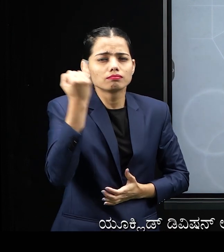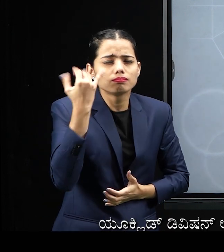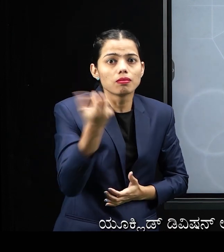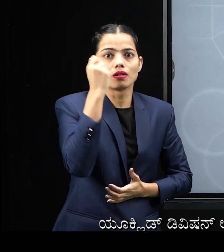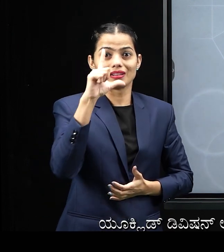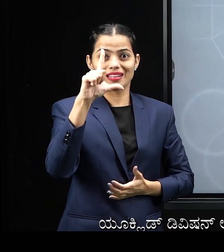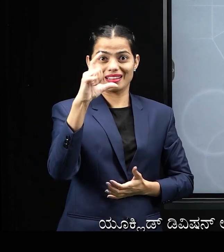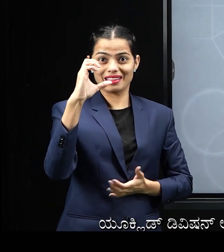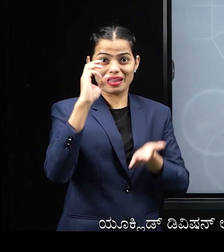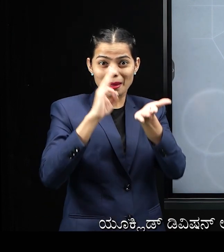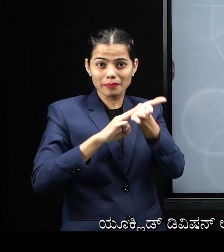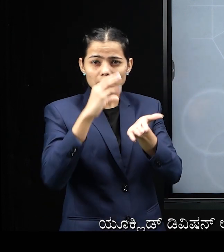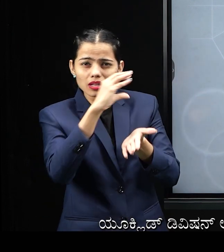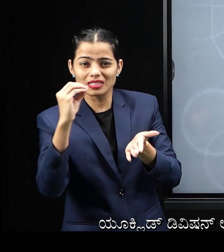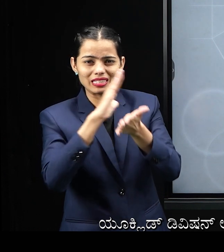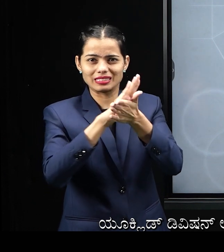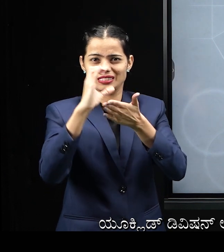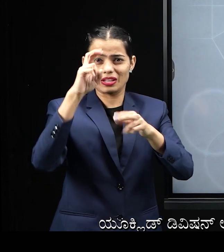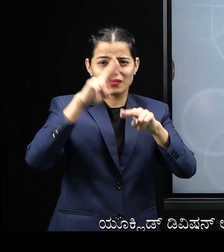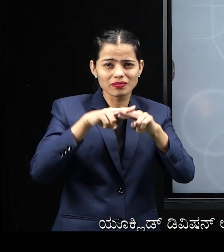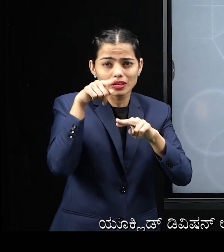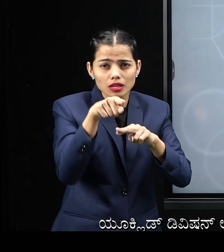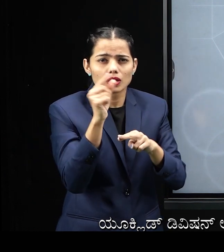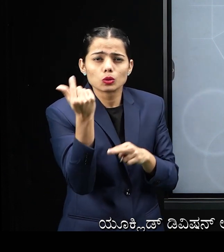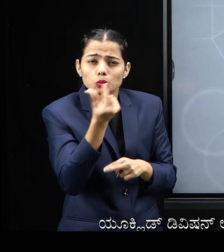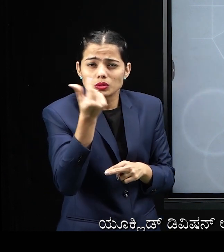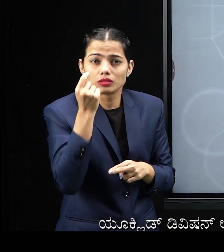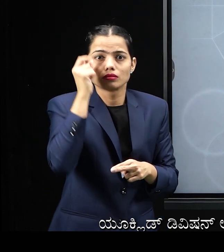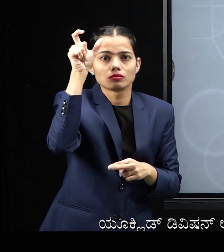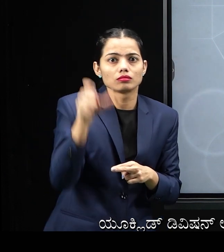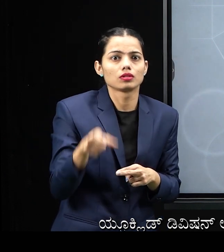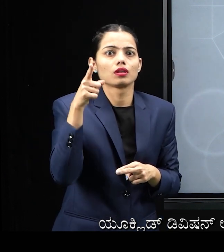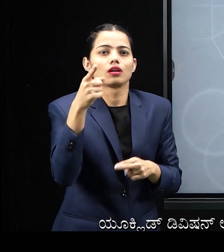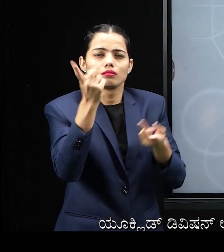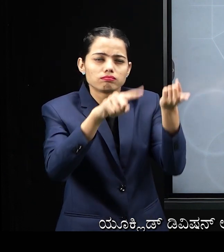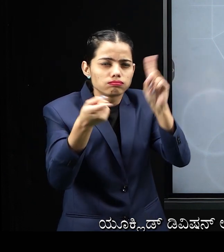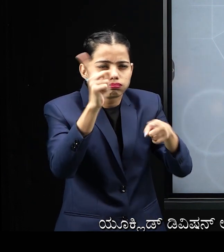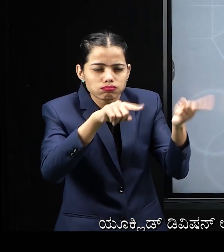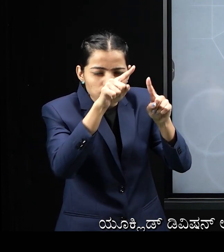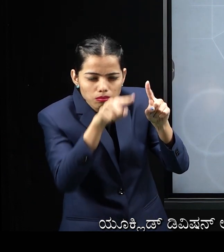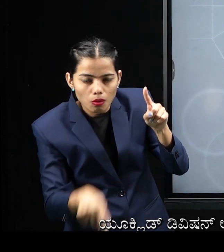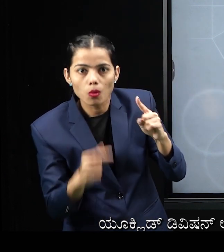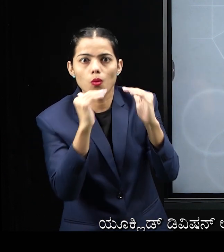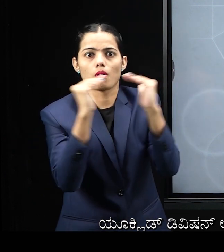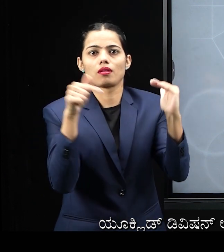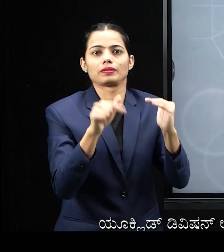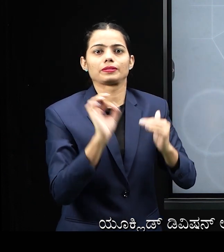ಯೂಕ್ಲಿಡ್ ಡಿವಿಷನ್ ಅಲ್ಗಾರಿದಮ್ ಅನ್ನು ಬಳಸಿಕೊಂಡು LCM ಮತ್ತು HCF ಅನ್ನು